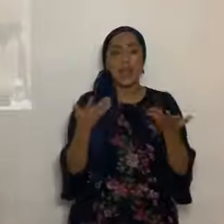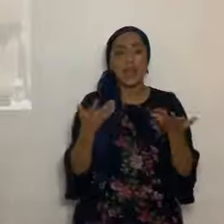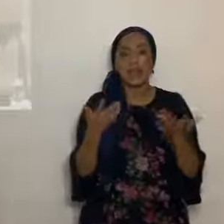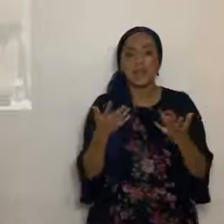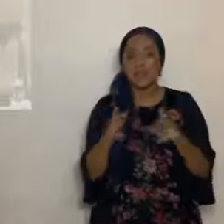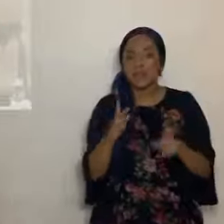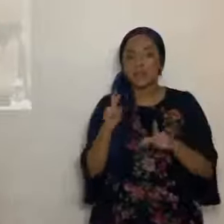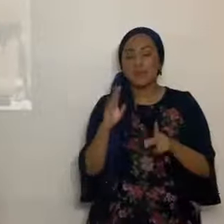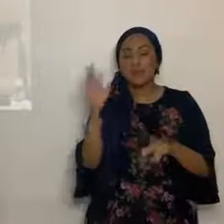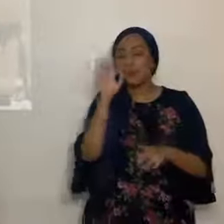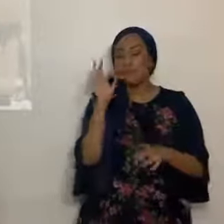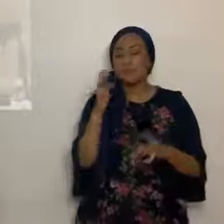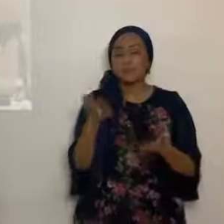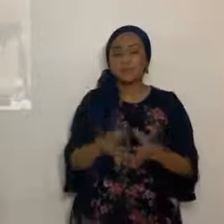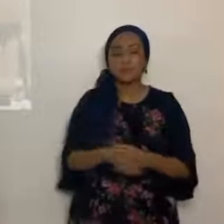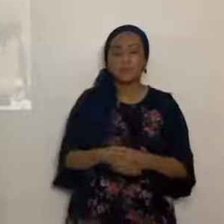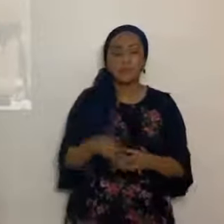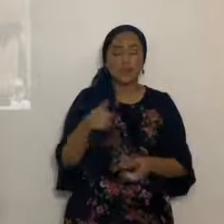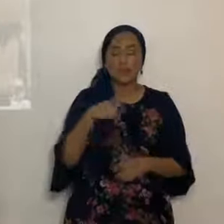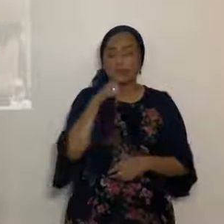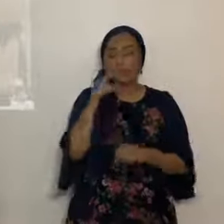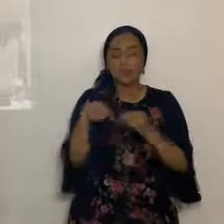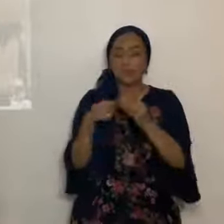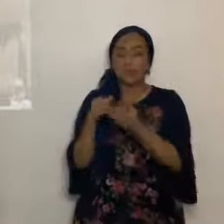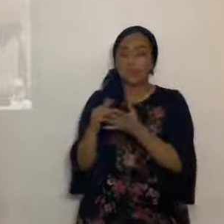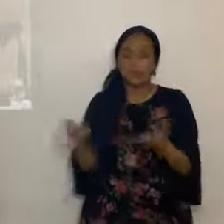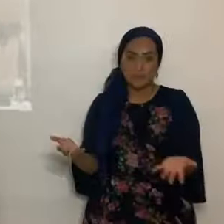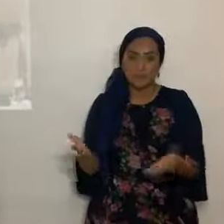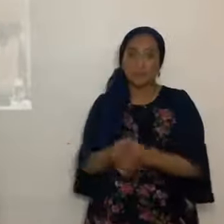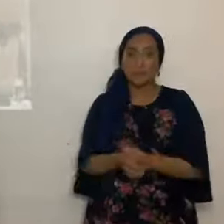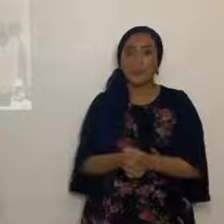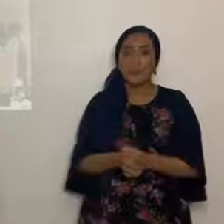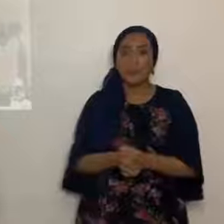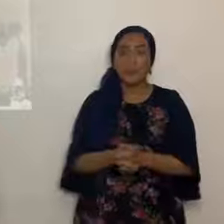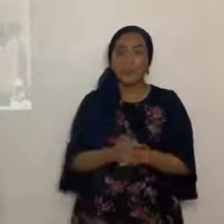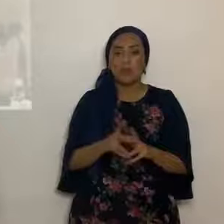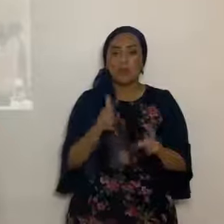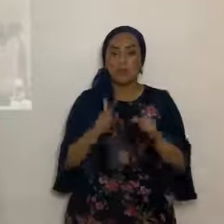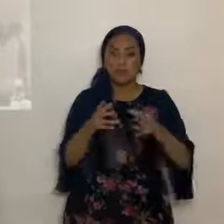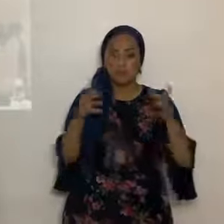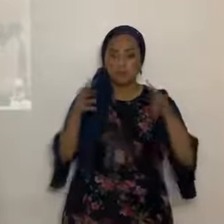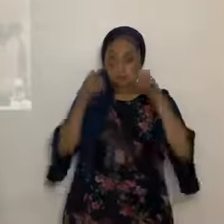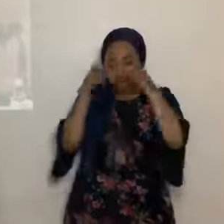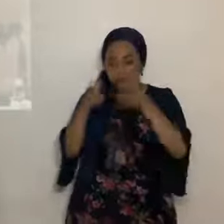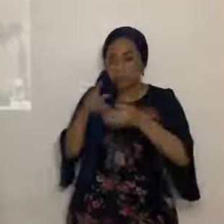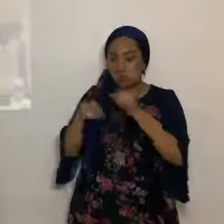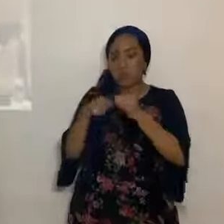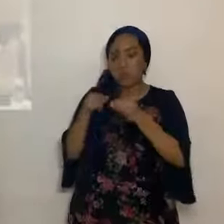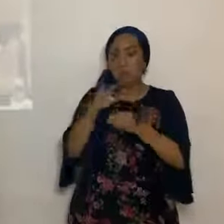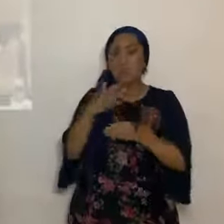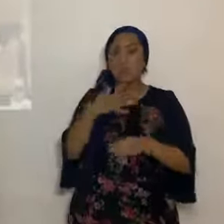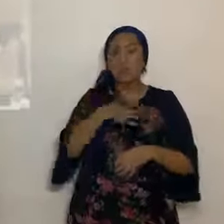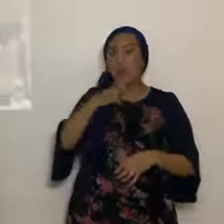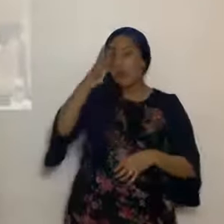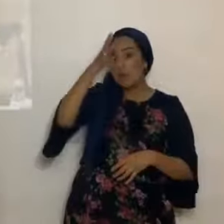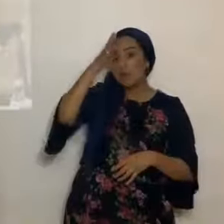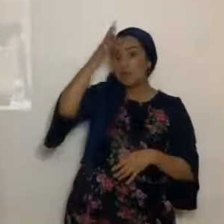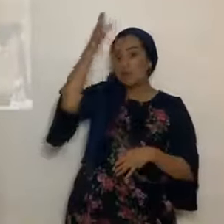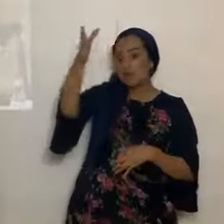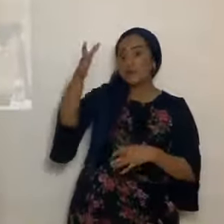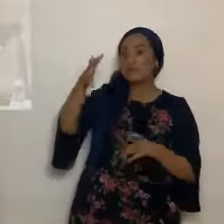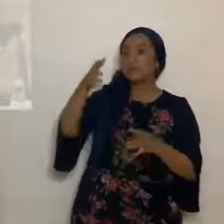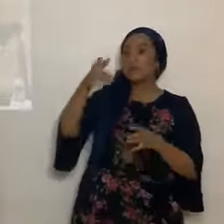masonería, hermanos. No nos interesa eso. Entonces la gente se preocupa por su árbol genealógico. Mi abuelo fue, no sé,